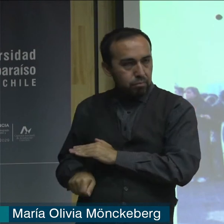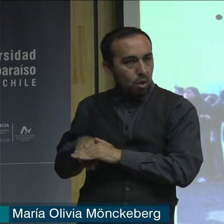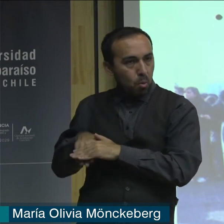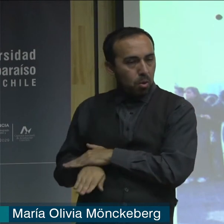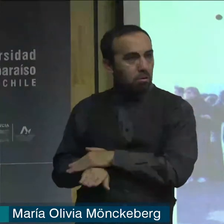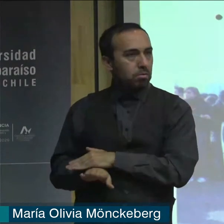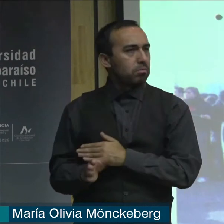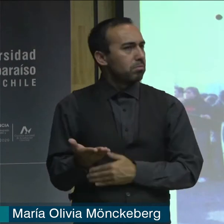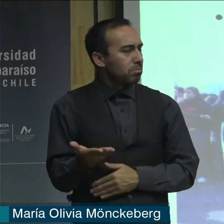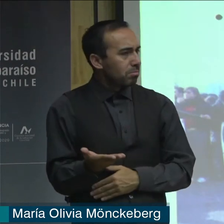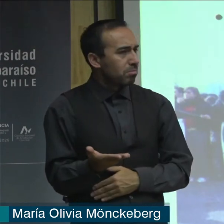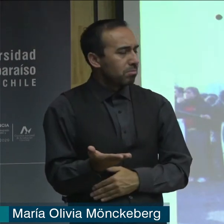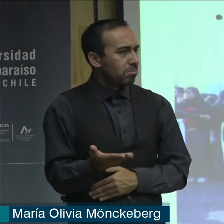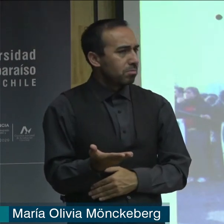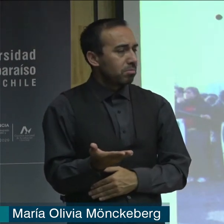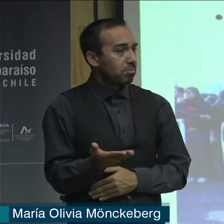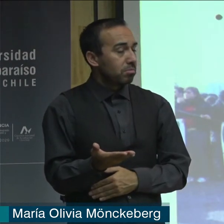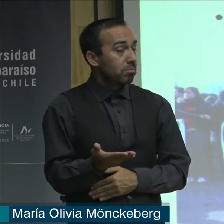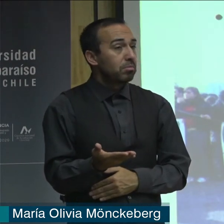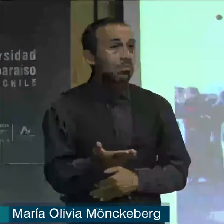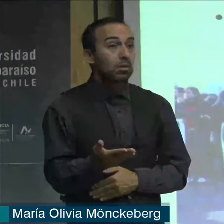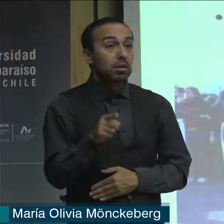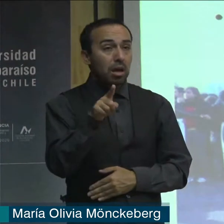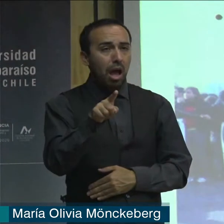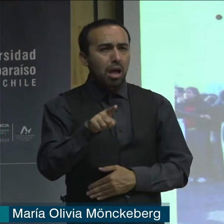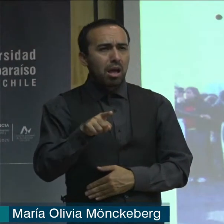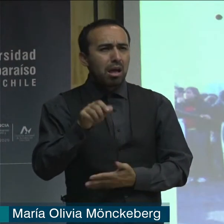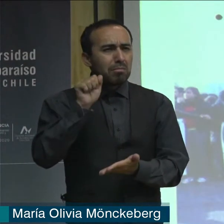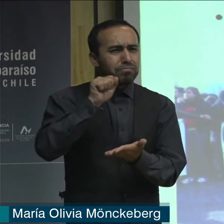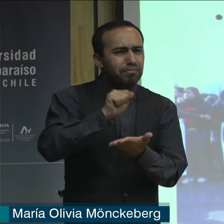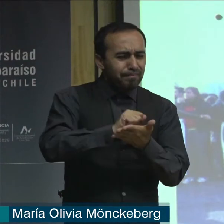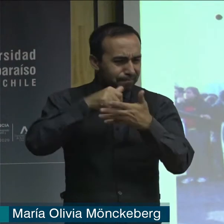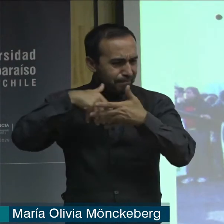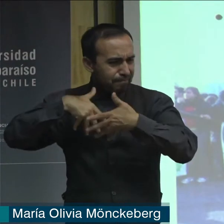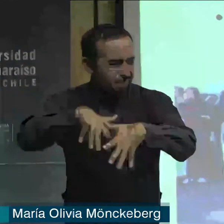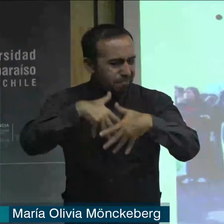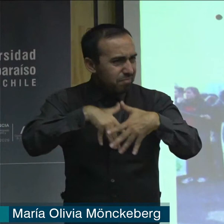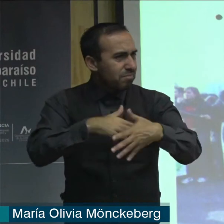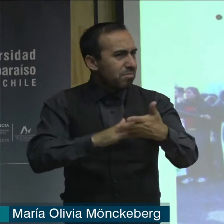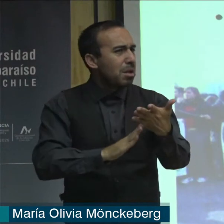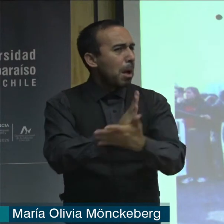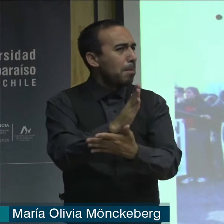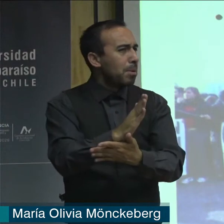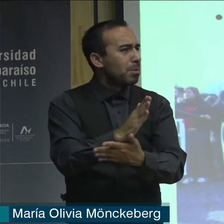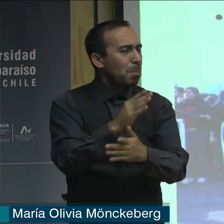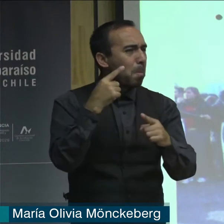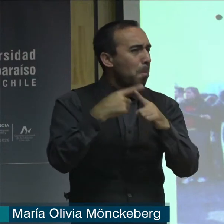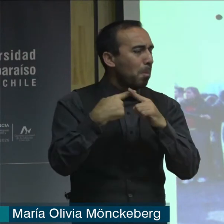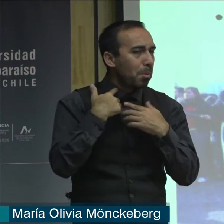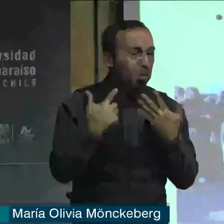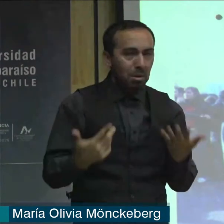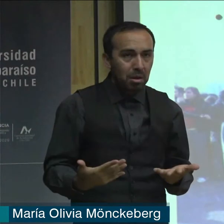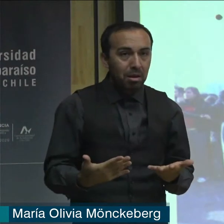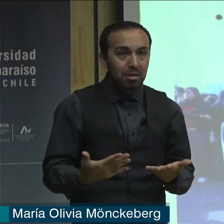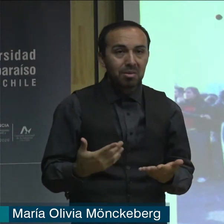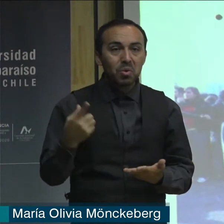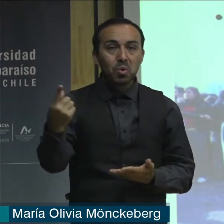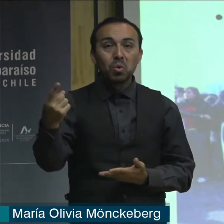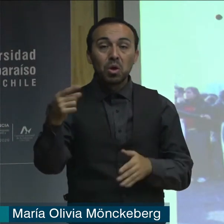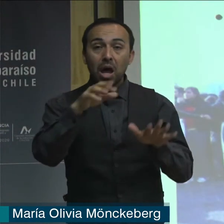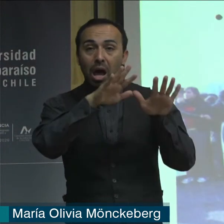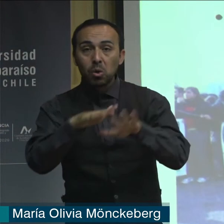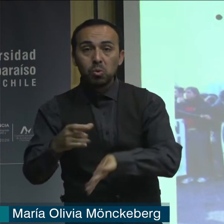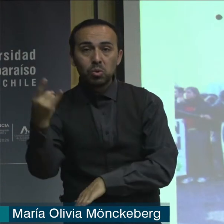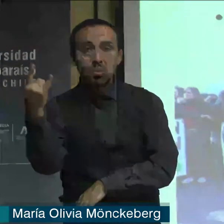un el movimiento parte con con el con los estudiantes de la universidad central